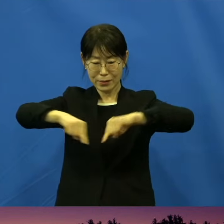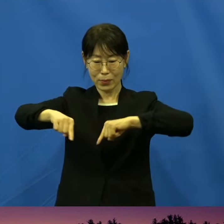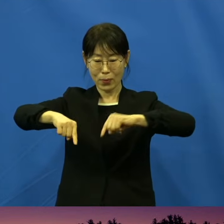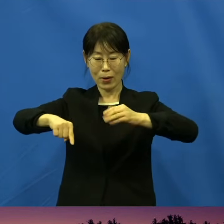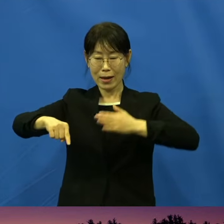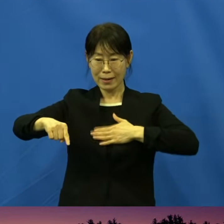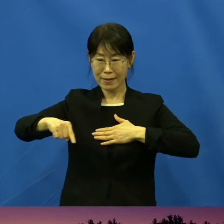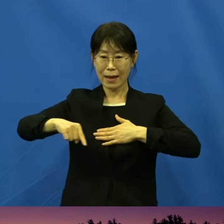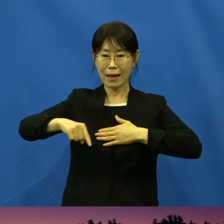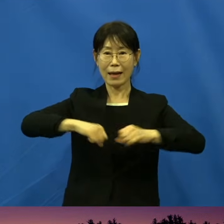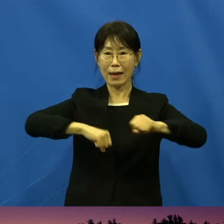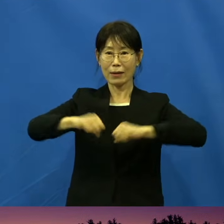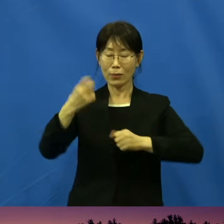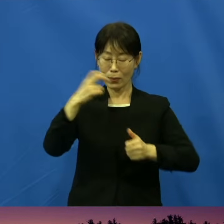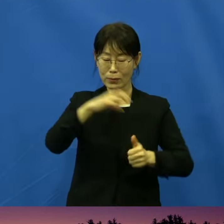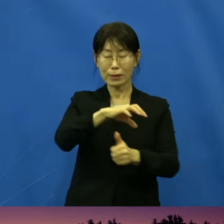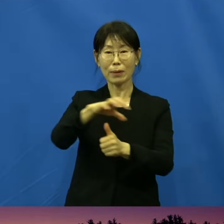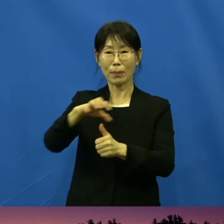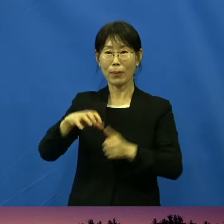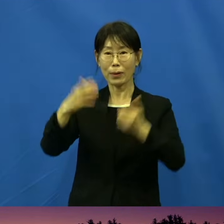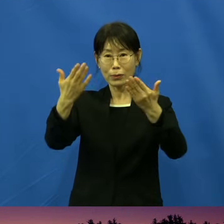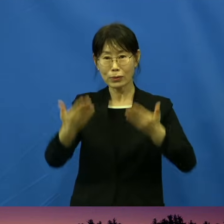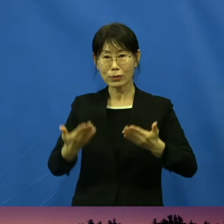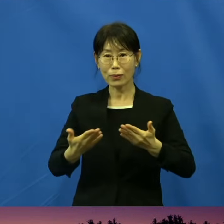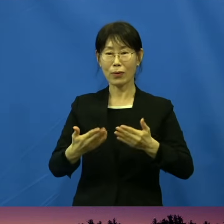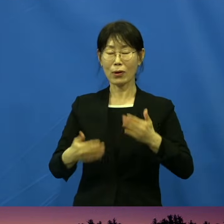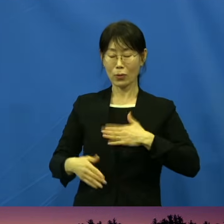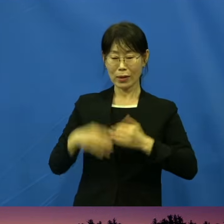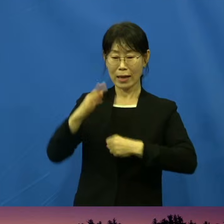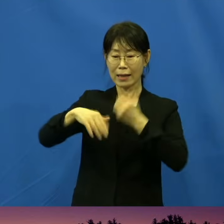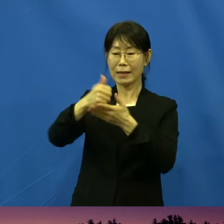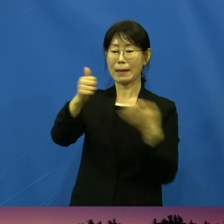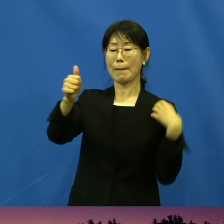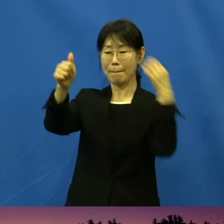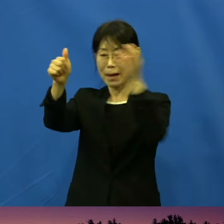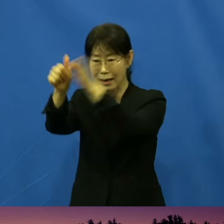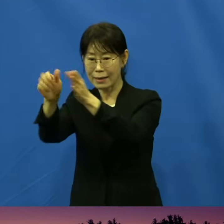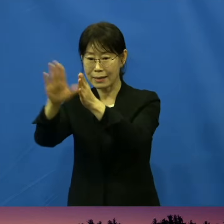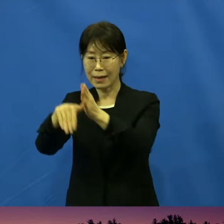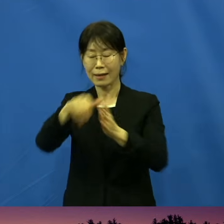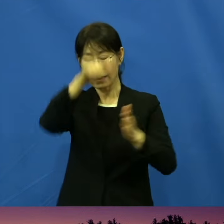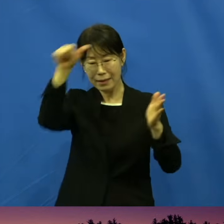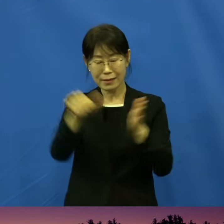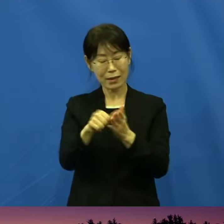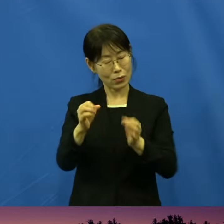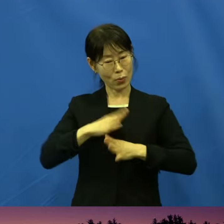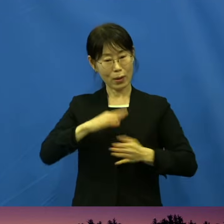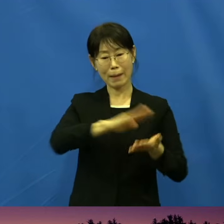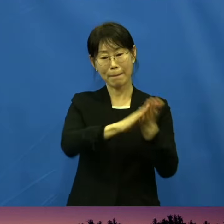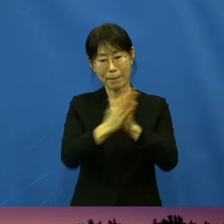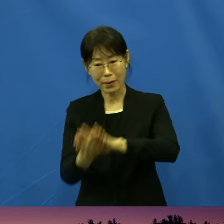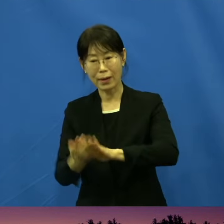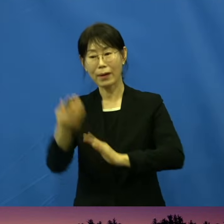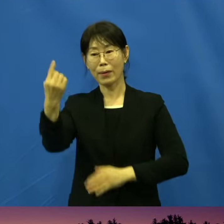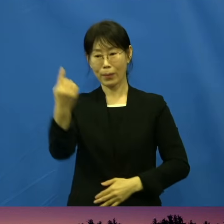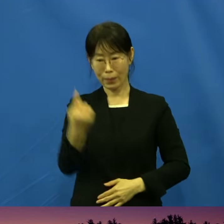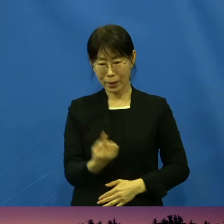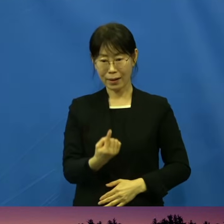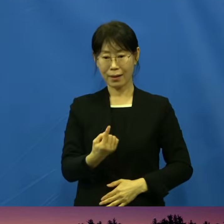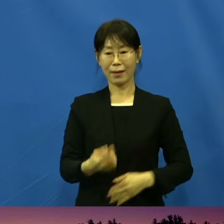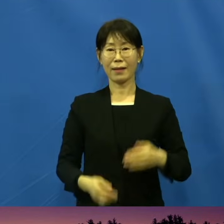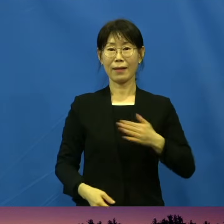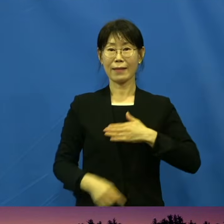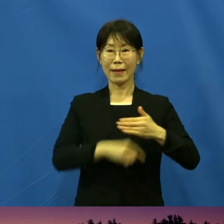온전히 맡기게 될 때 우리의 삶에 놀라운 변화가 일어나는 거예요. 근데 우리 안에 어떤 것들이 있습니까? 우리